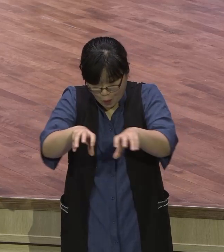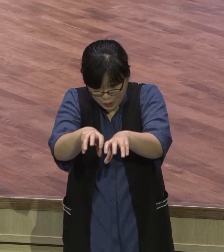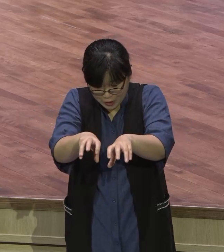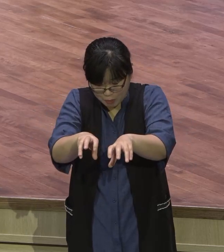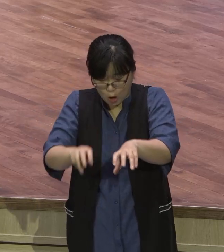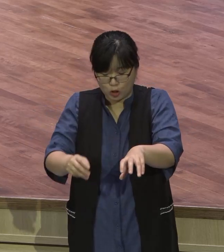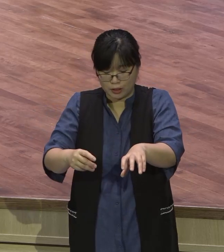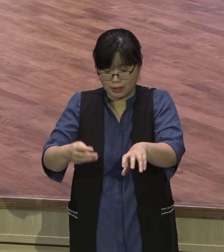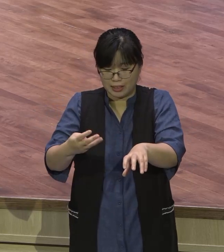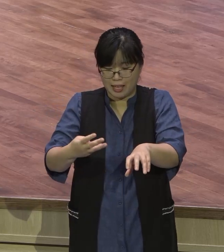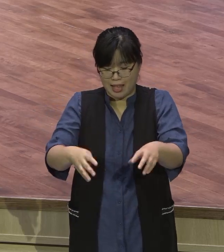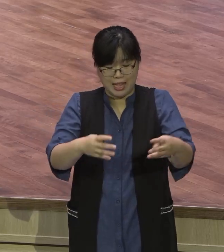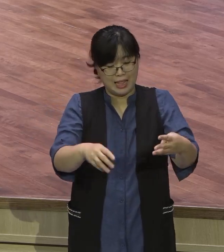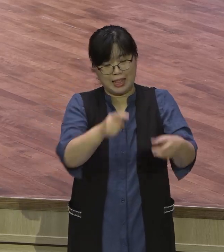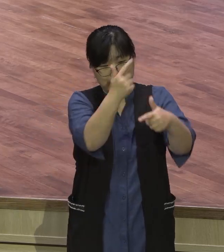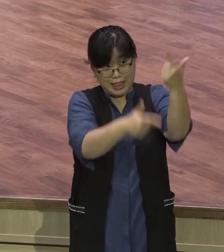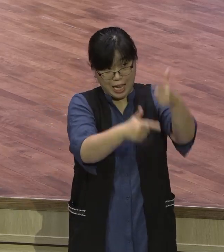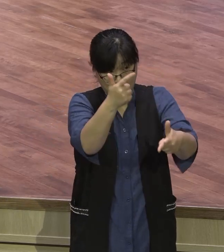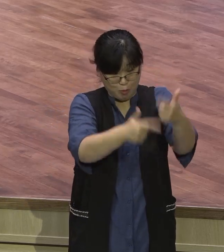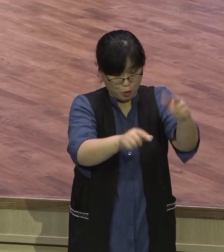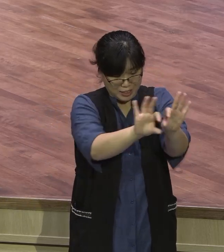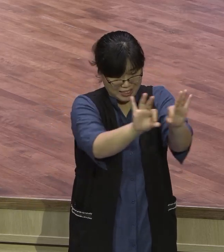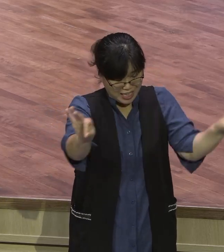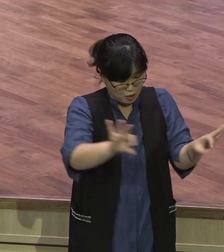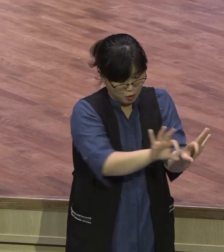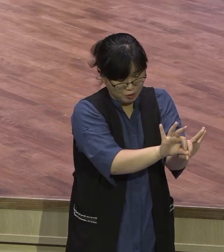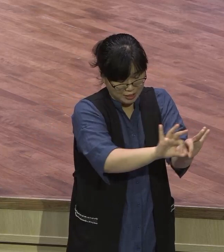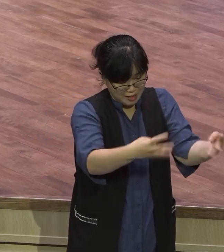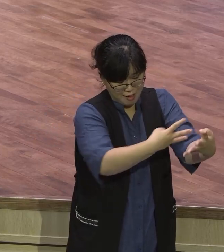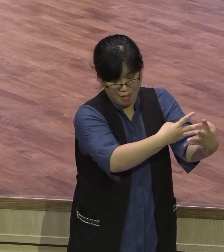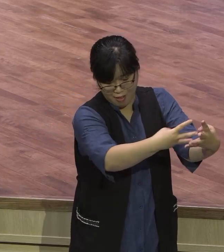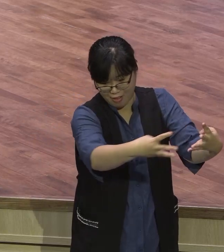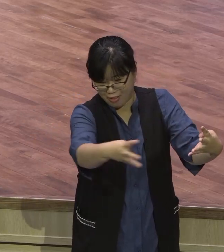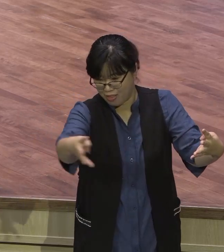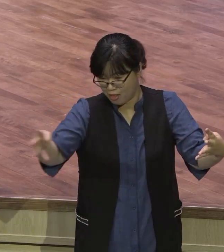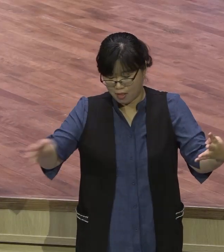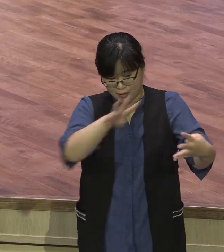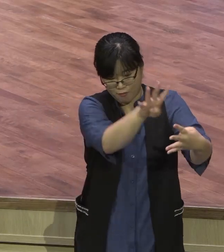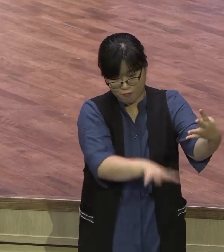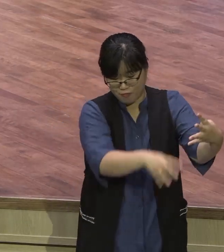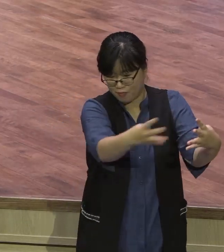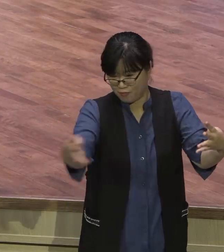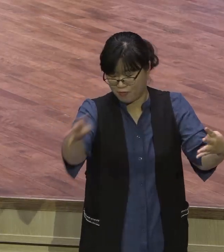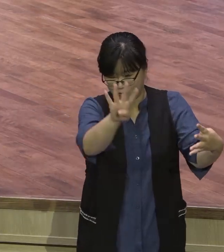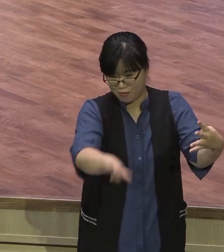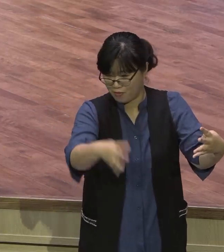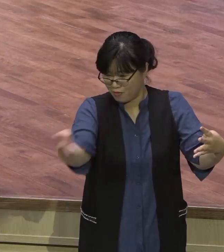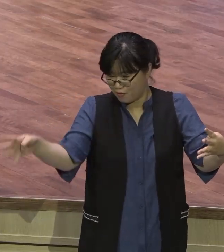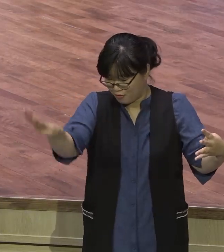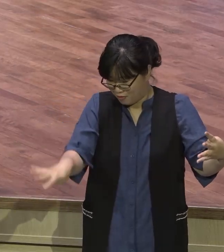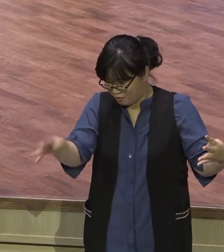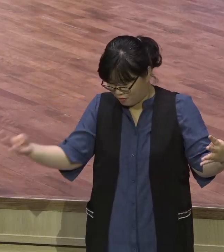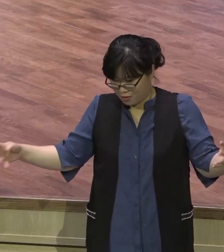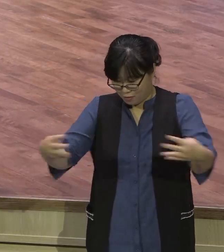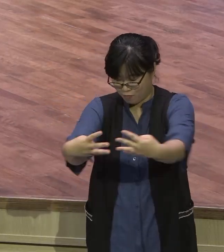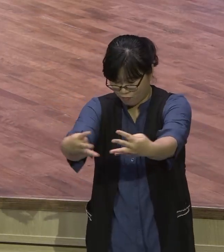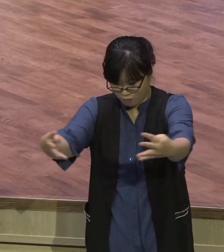이 복문에 지키신다는 말을 어떤 의미냐 사단의 세력으로부터 지키실 뿐만 아니라 여러가지 질병